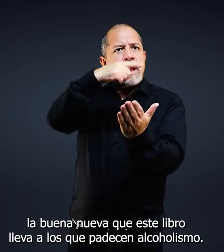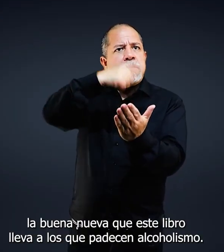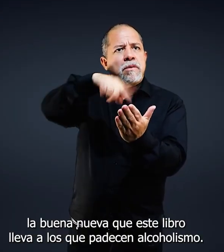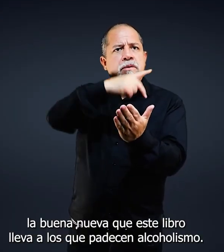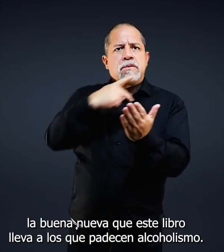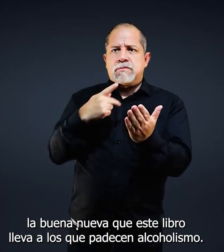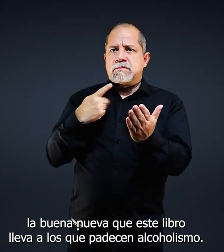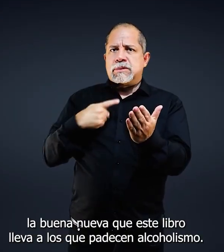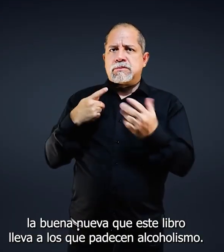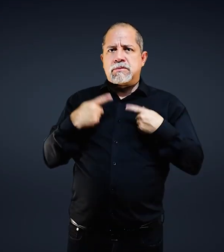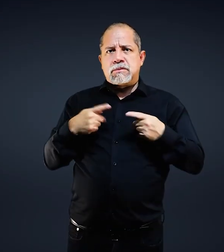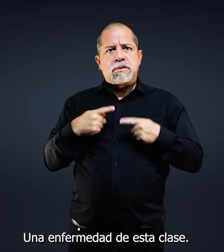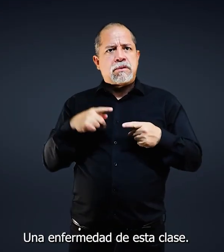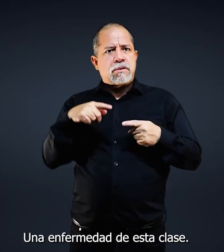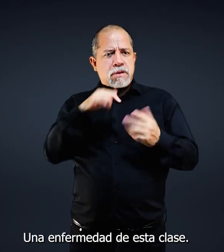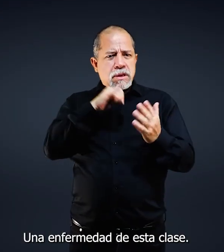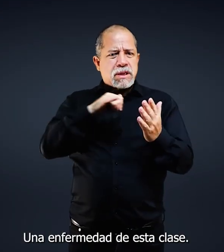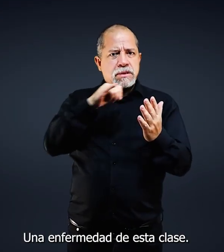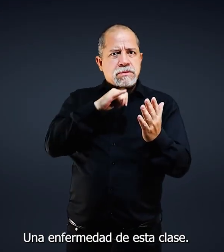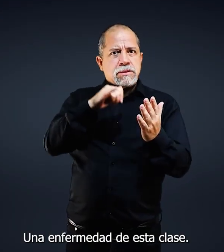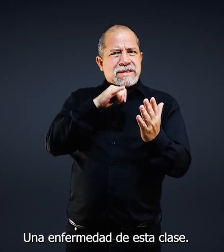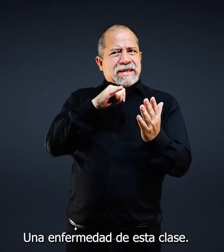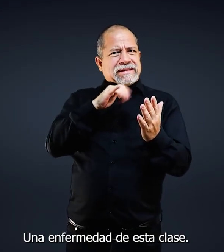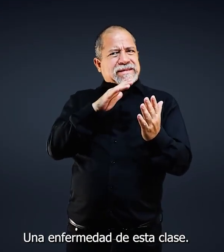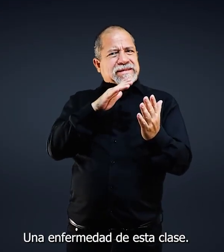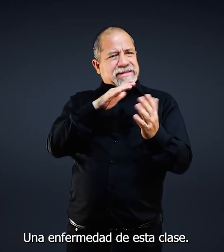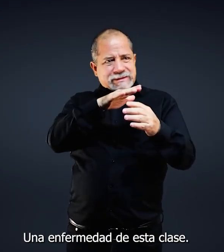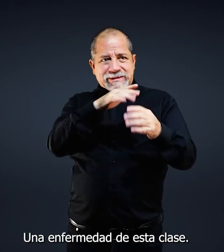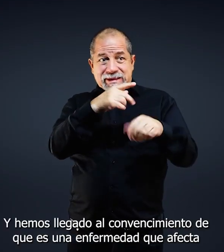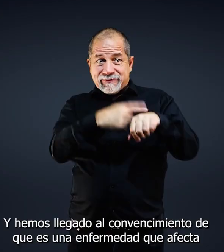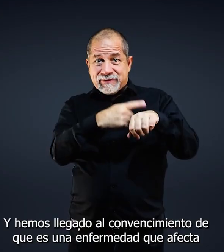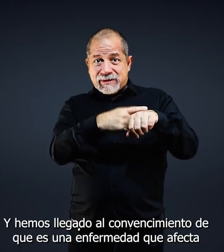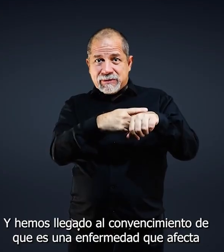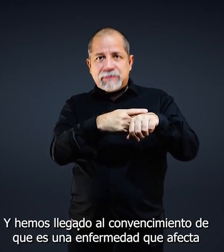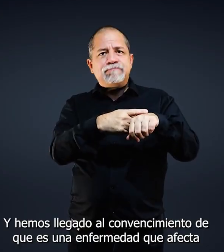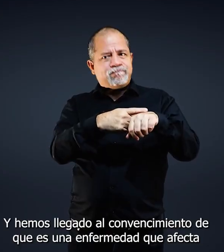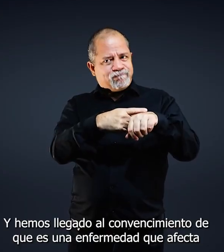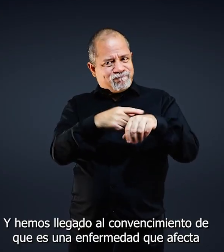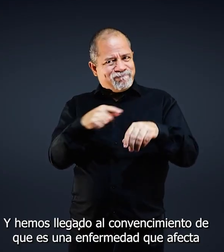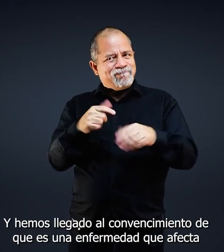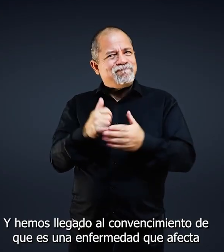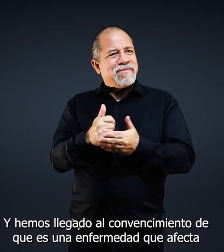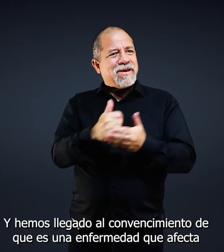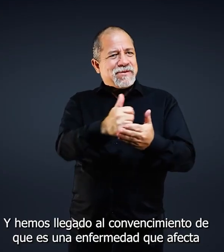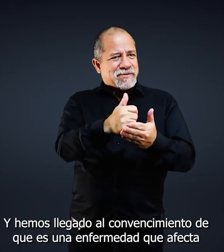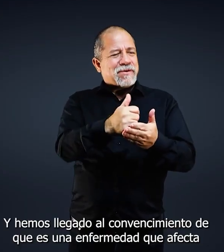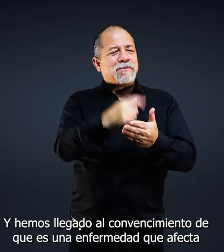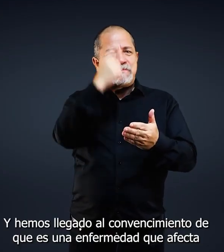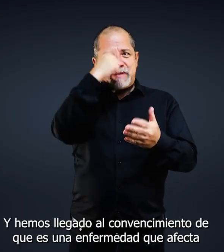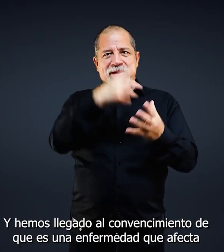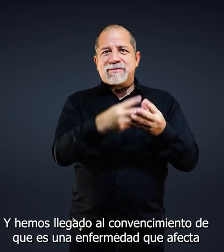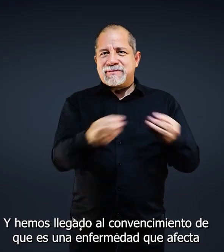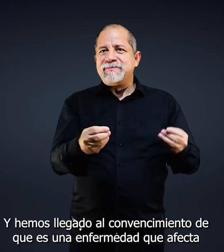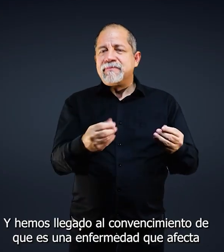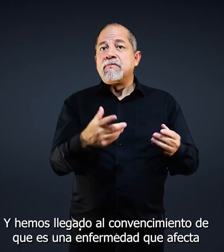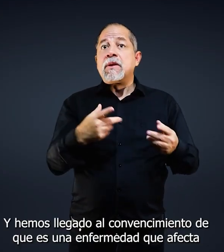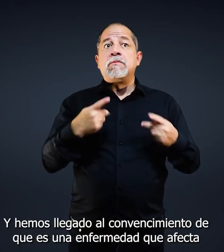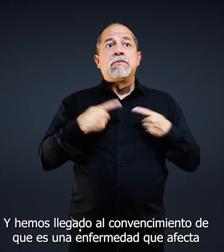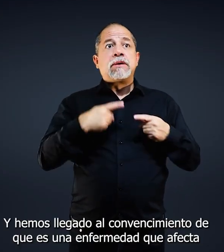padecen alcoholismo. Una enfermedad de esta clase, y hemos llegado al convencimiento de que es una enfermedad,